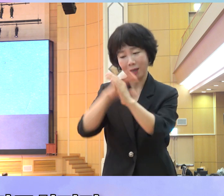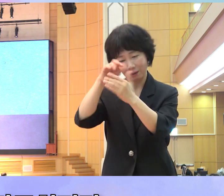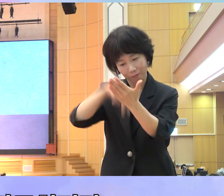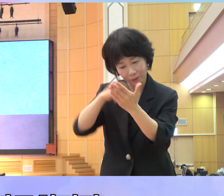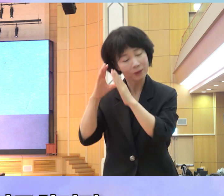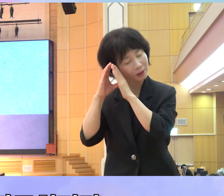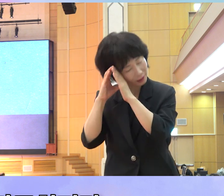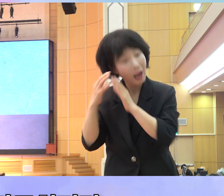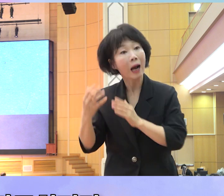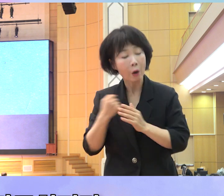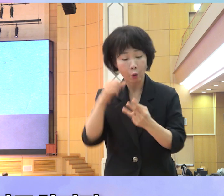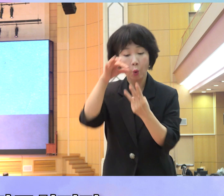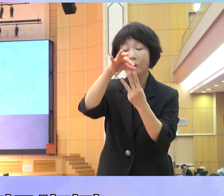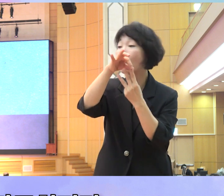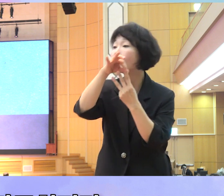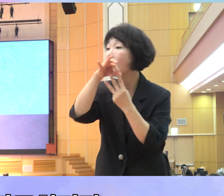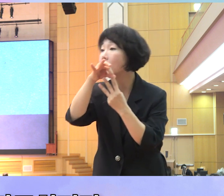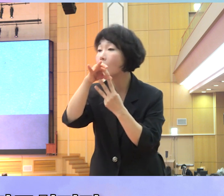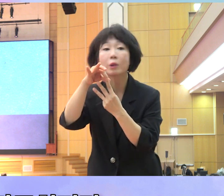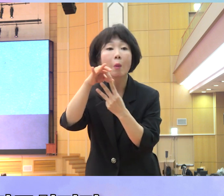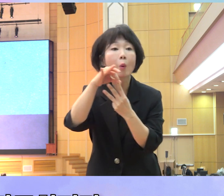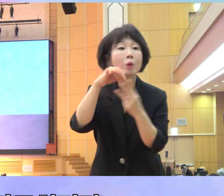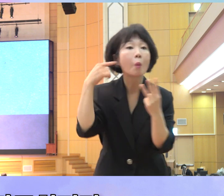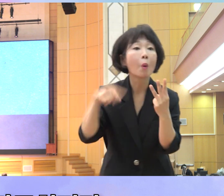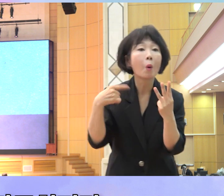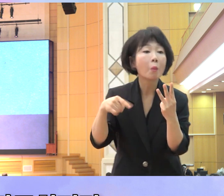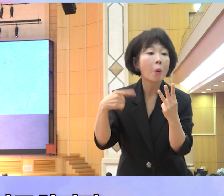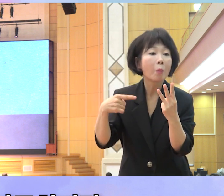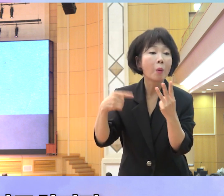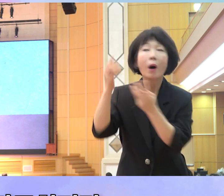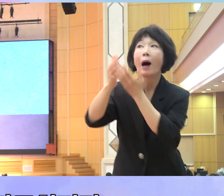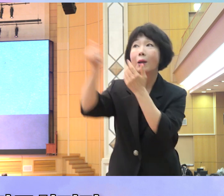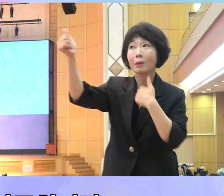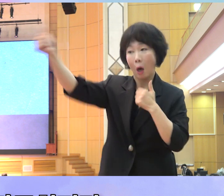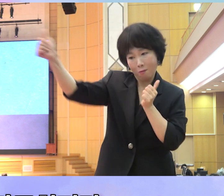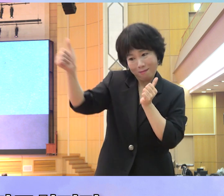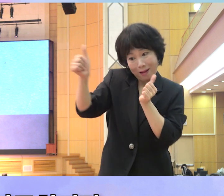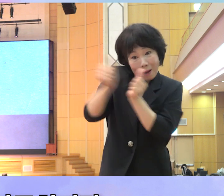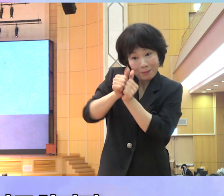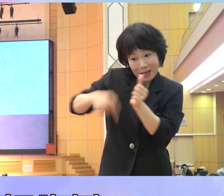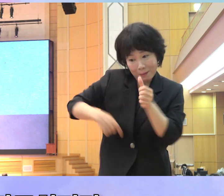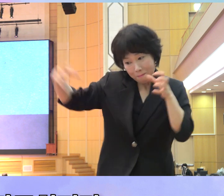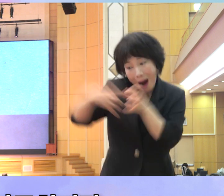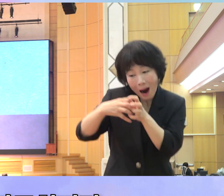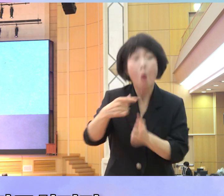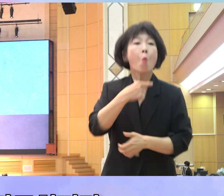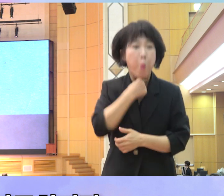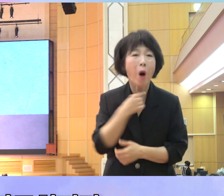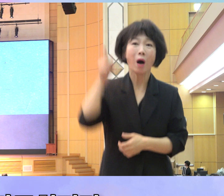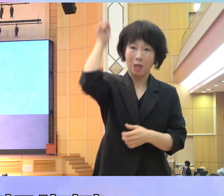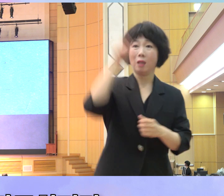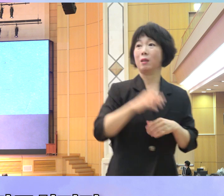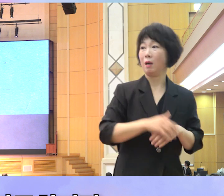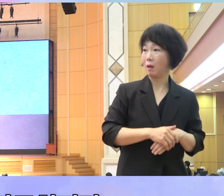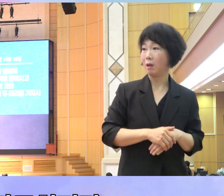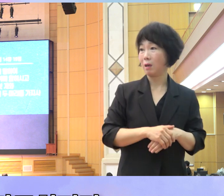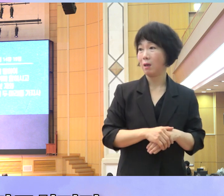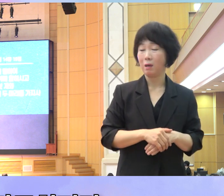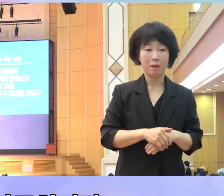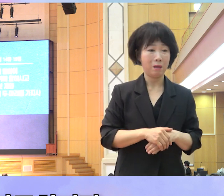묵상하는 시간을 예수님처럼 갖자. 세 번째는 뭐냐? 동력하기를 원하시는. 마태복음 14장 19절